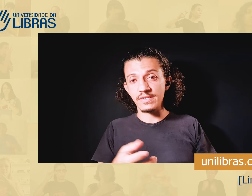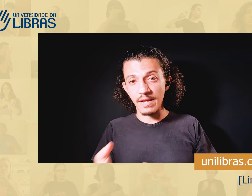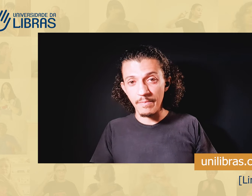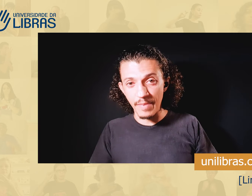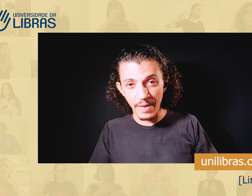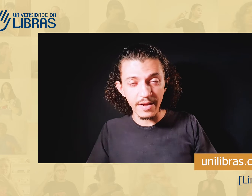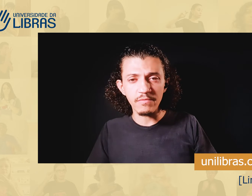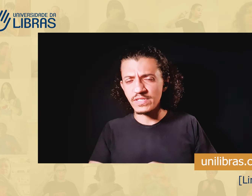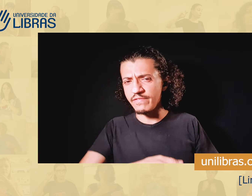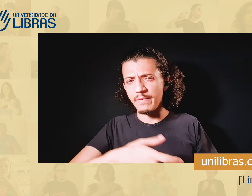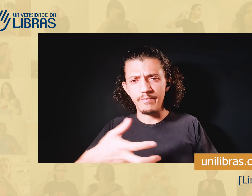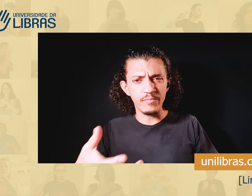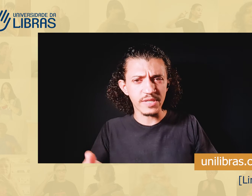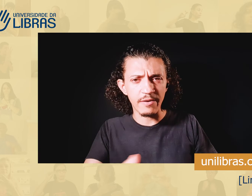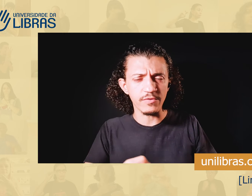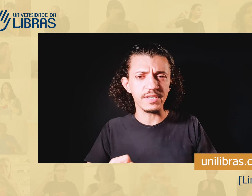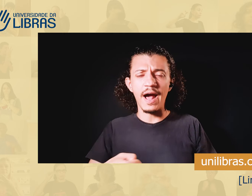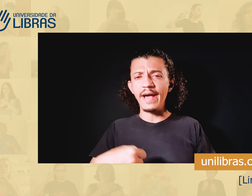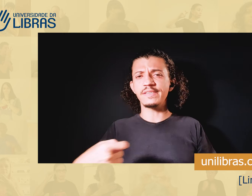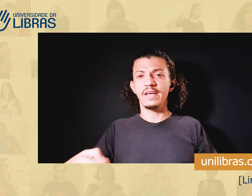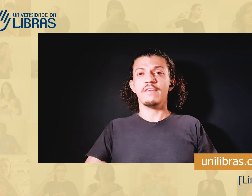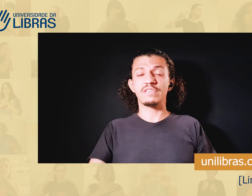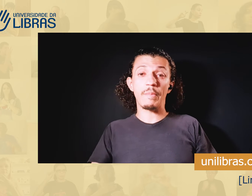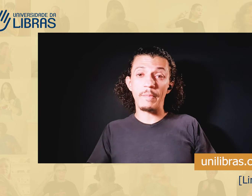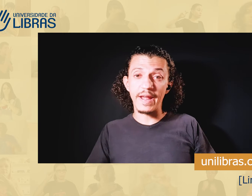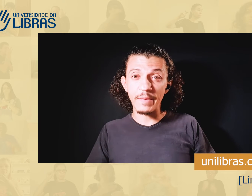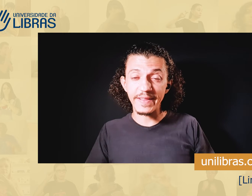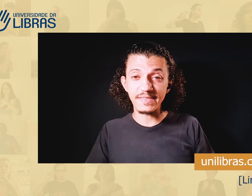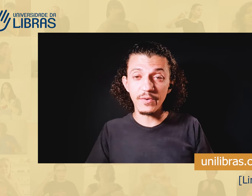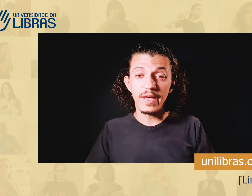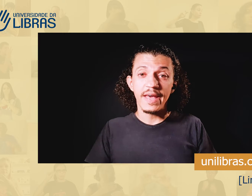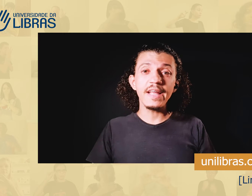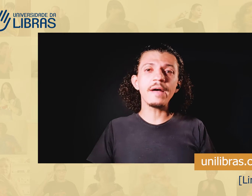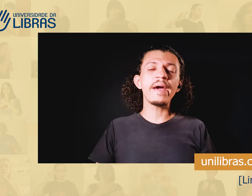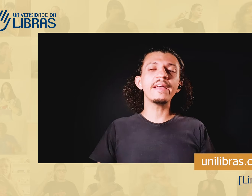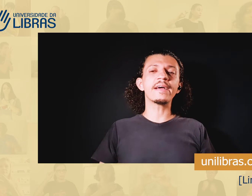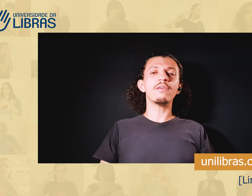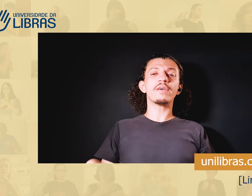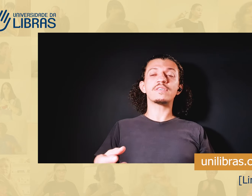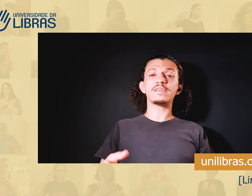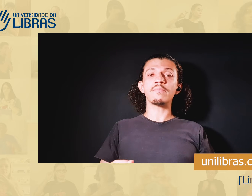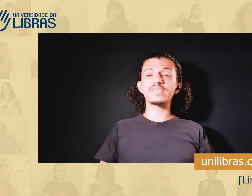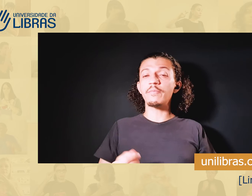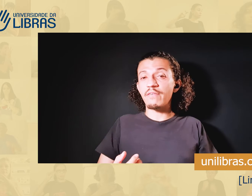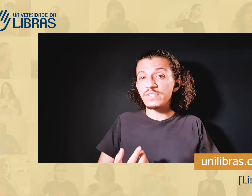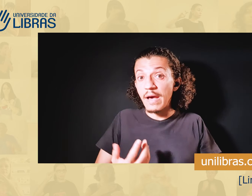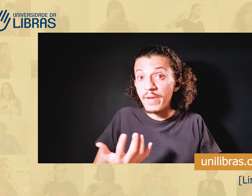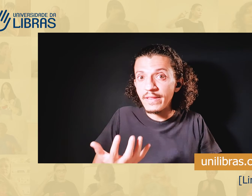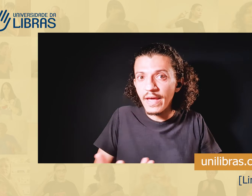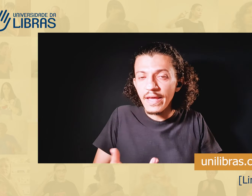está preparando, você vai buscar novos sinais, você vai preparar a interpretação, e também daquilo que você está buscando para você aprender e